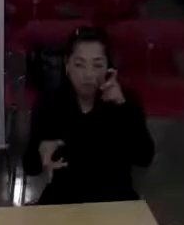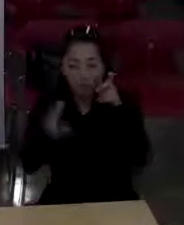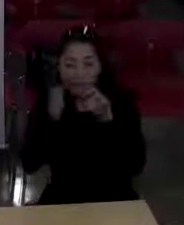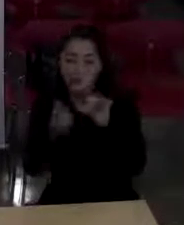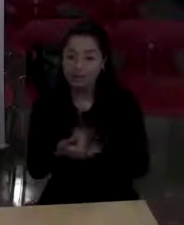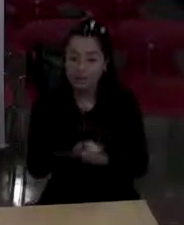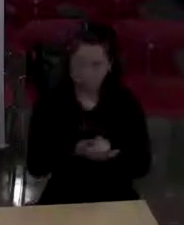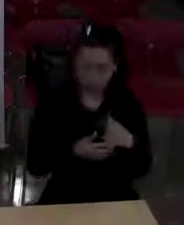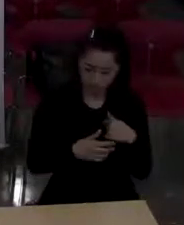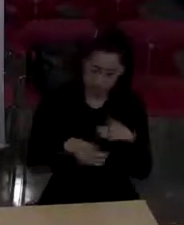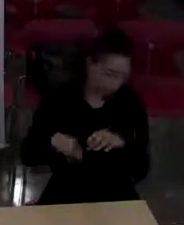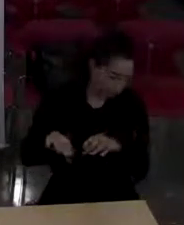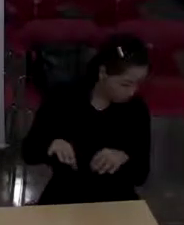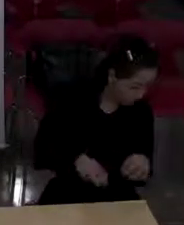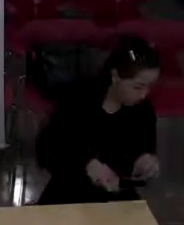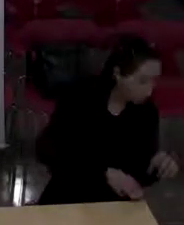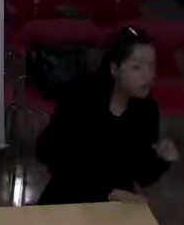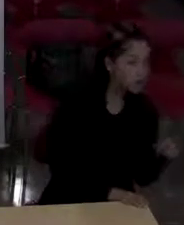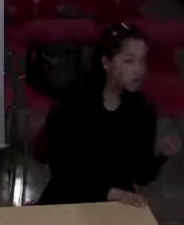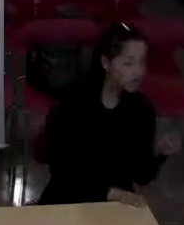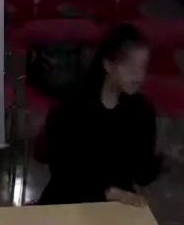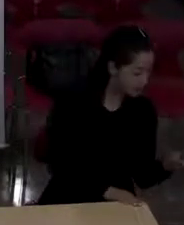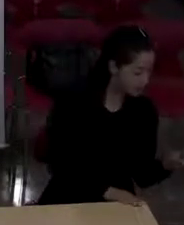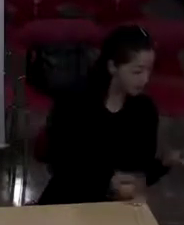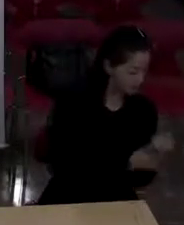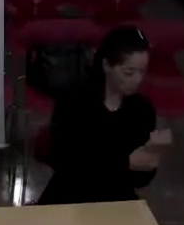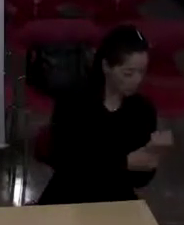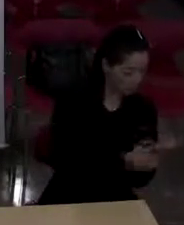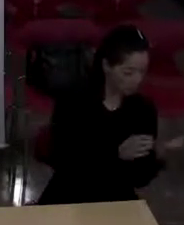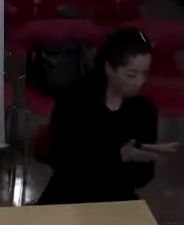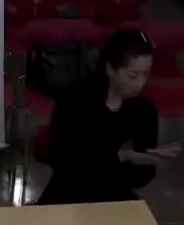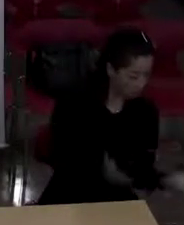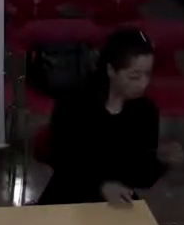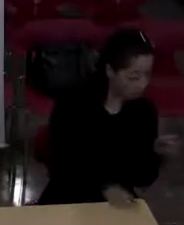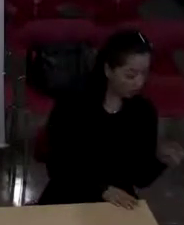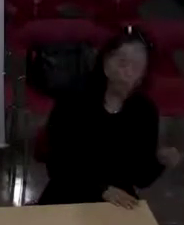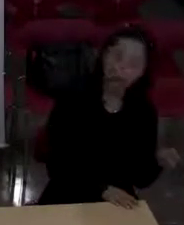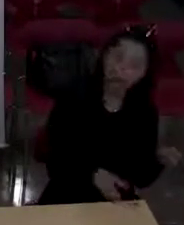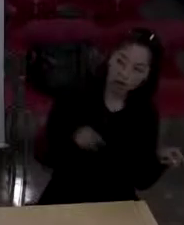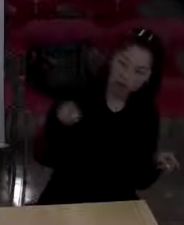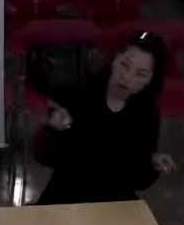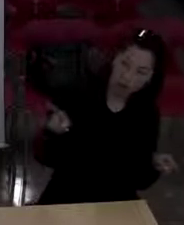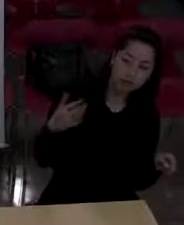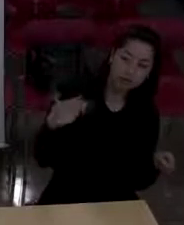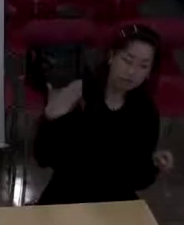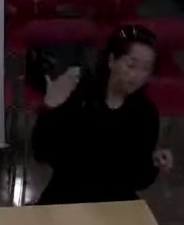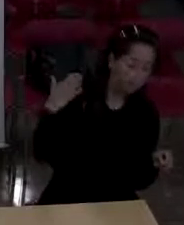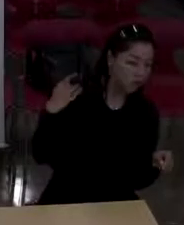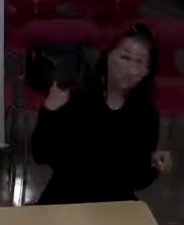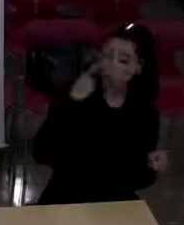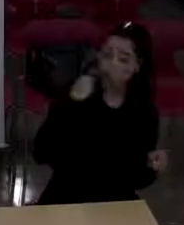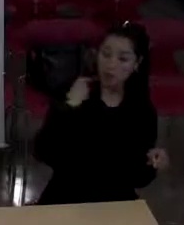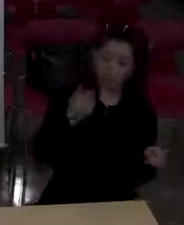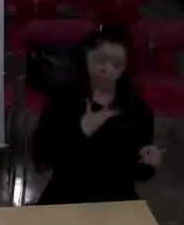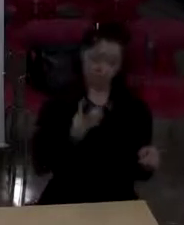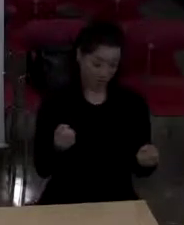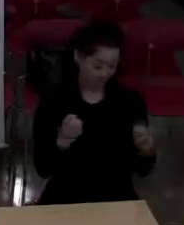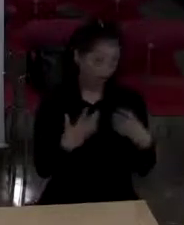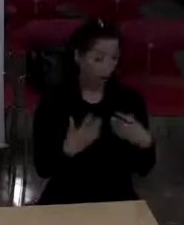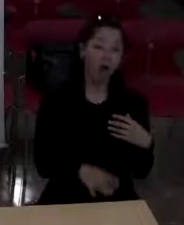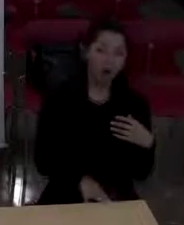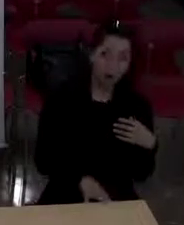está diciendo y lo que está relacionando con ese objeto, cuando señala, pues tiene la validez y la aprobación de las personas